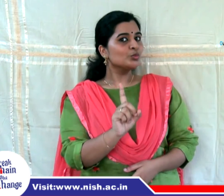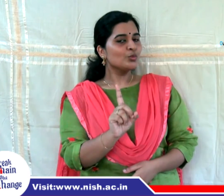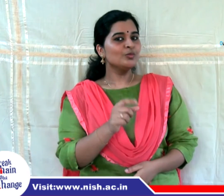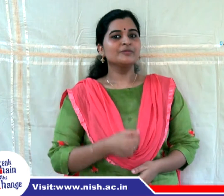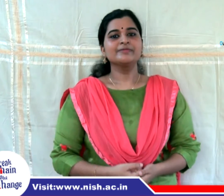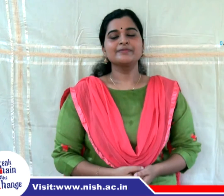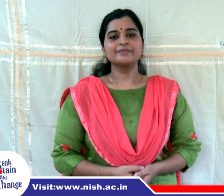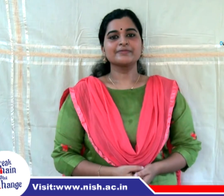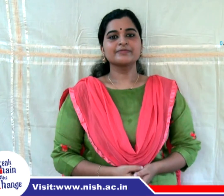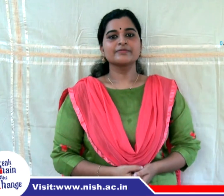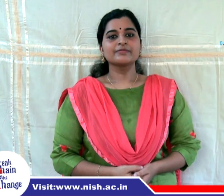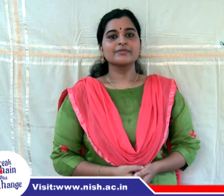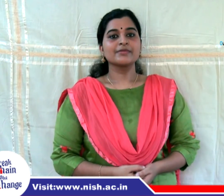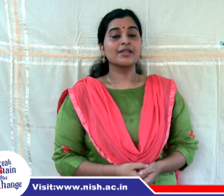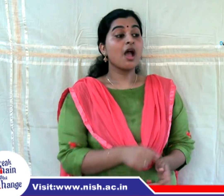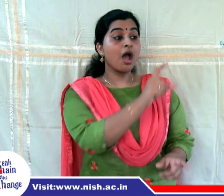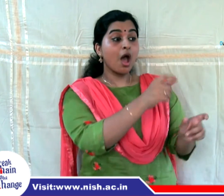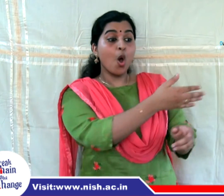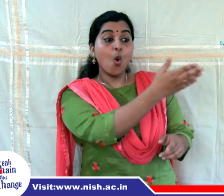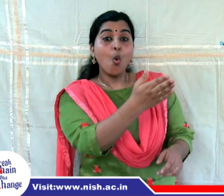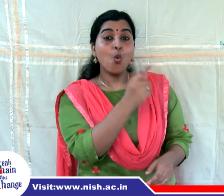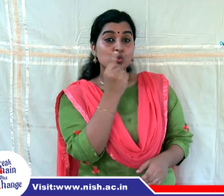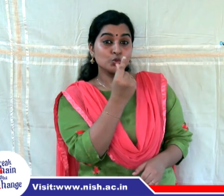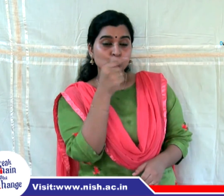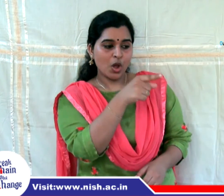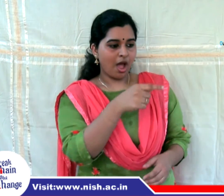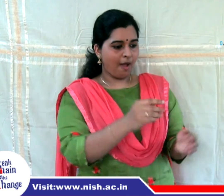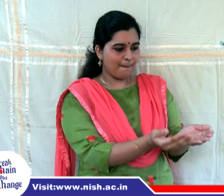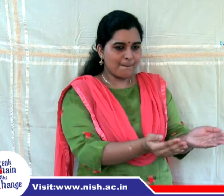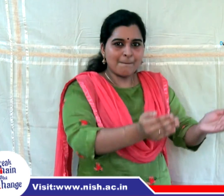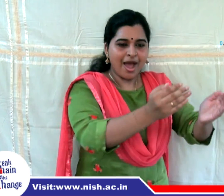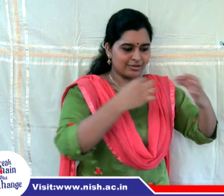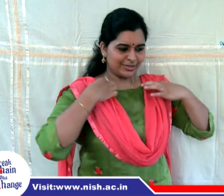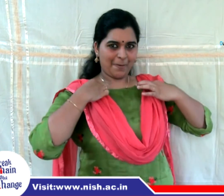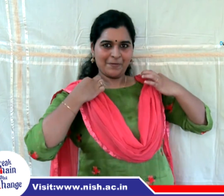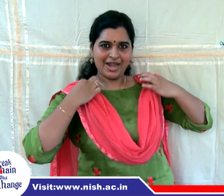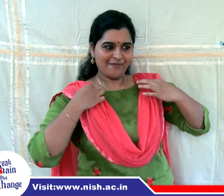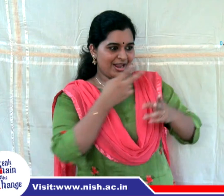അവർ ഉപയോഗിക്കുന്ന പാത്രങ്ങൾ, വസ്ത്രങ്ങൾ എന്നിവ അവർ കഴുകി വൃത്തിയാക്കേണ്ടതാണ്.